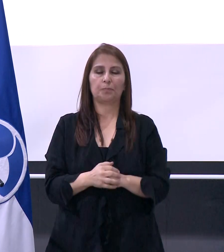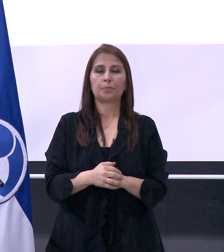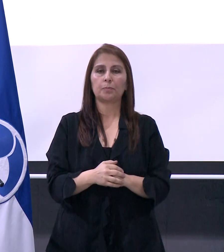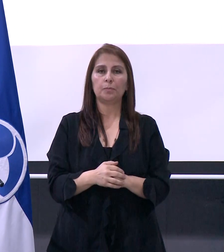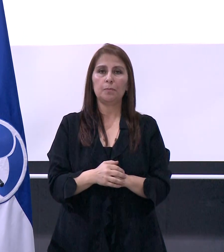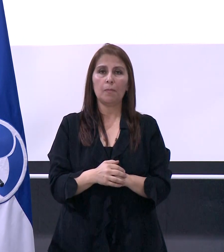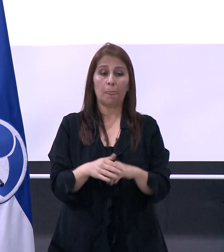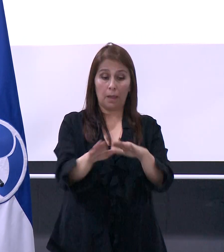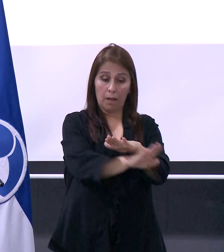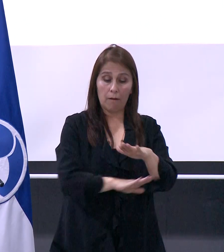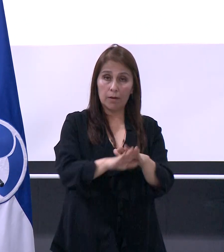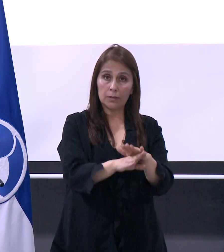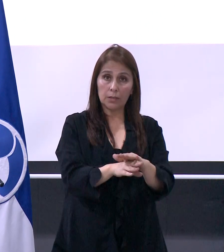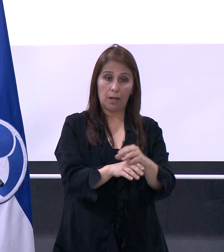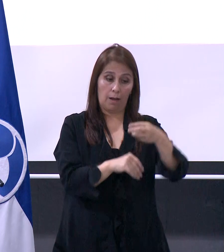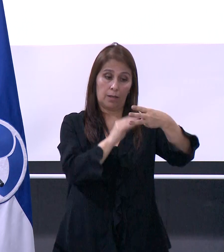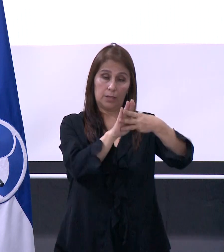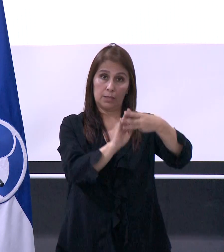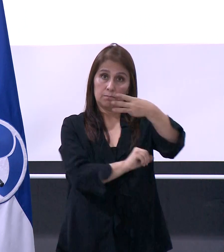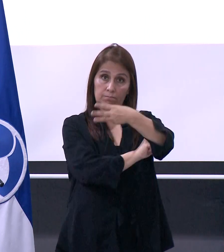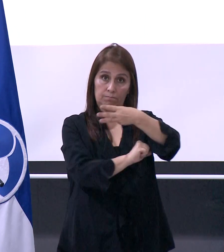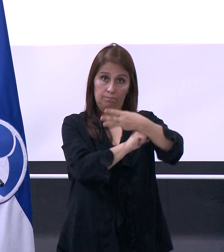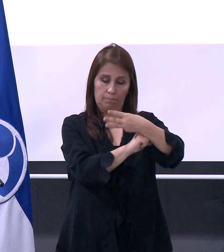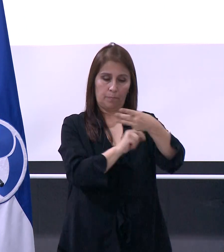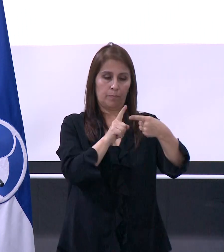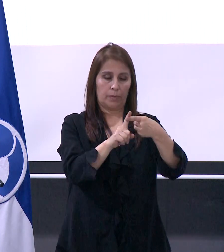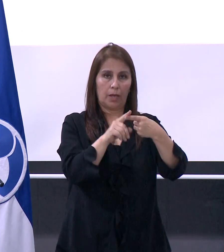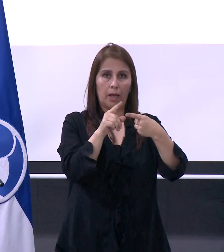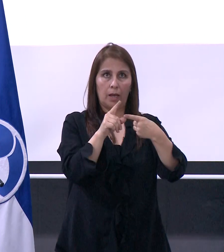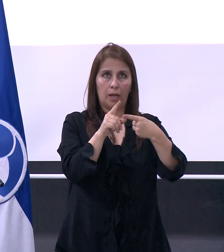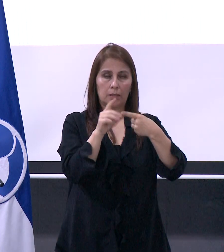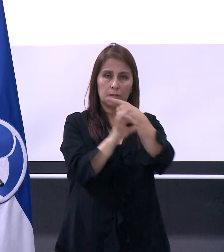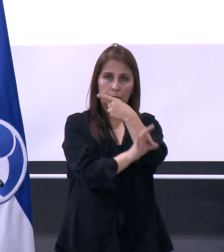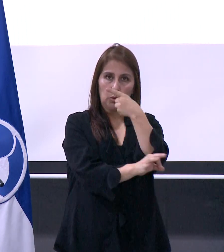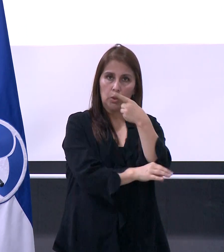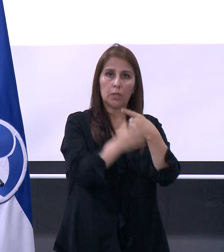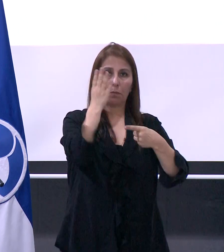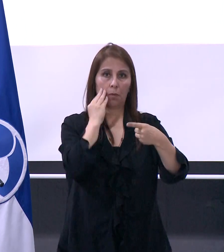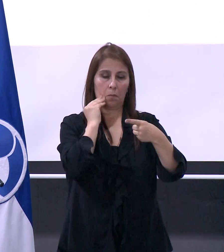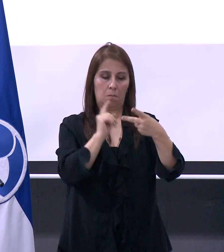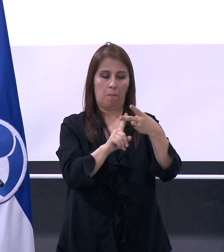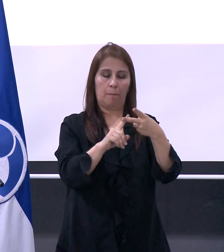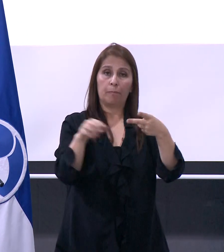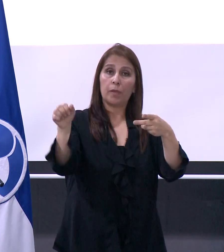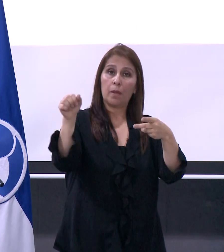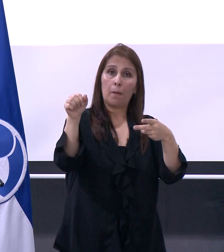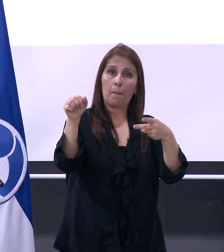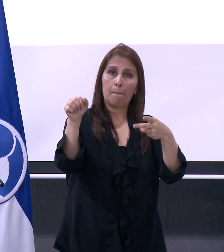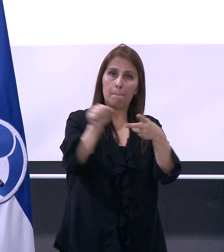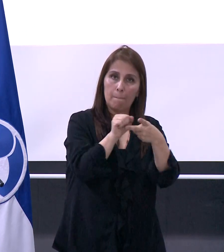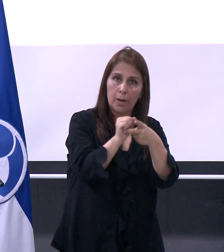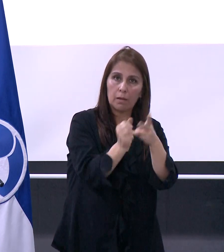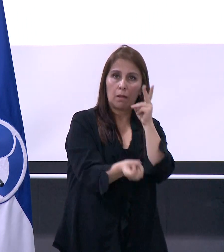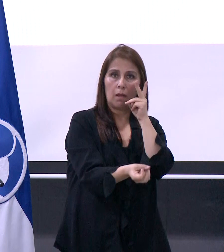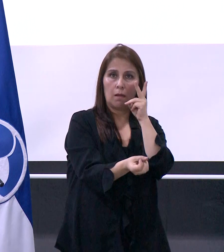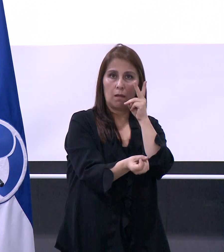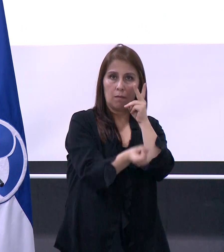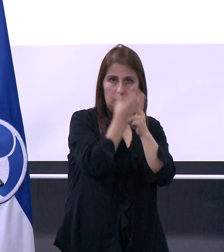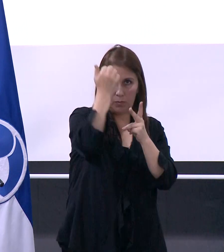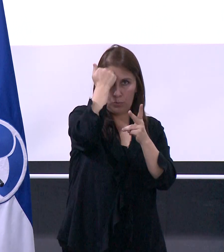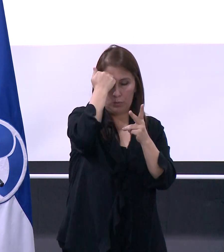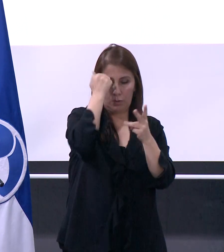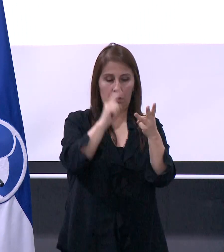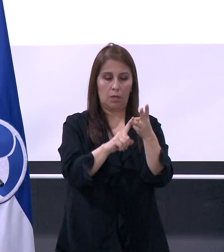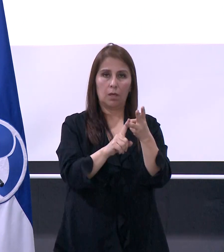basada en tres pilares la psicología experimental la práctica docente y la historia de la pedagogía